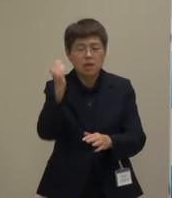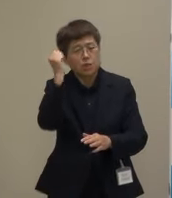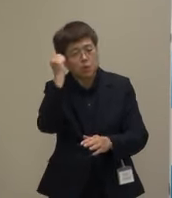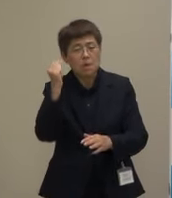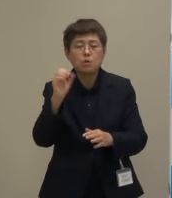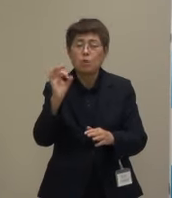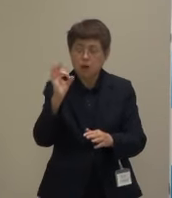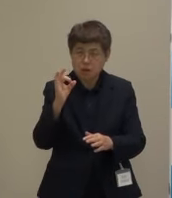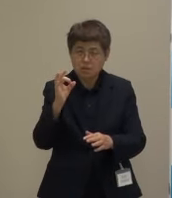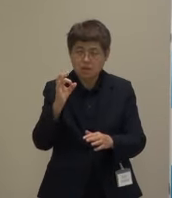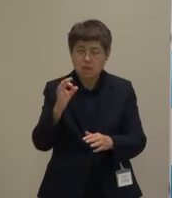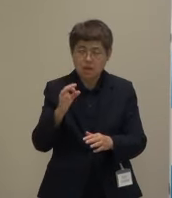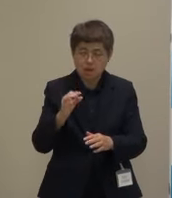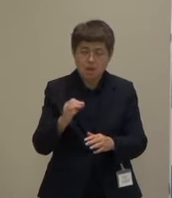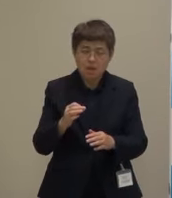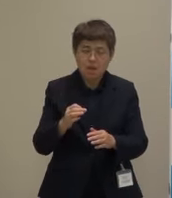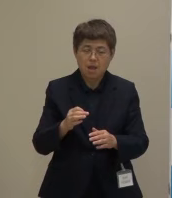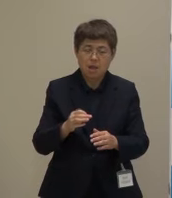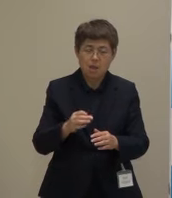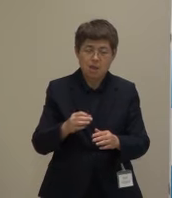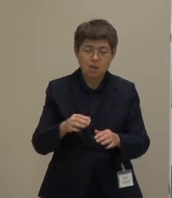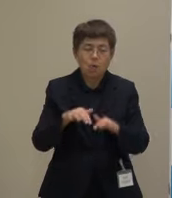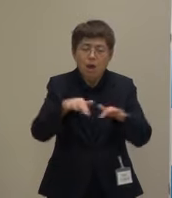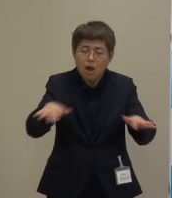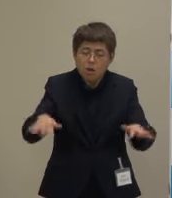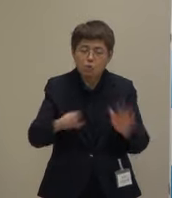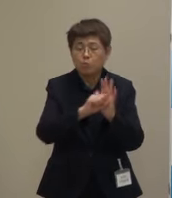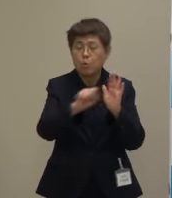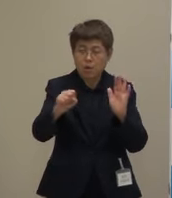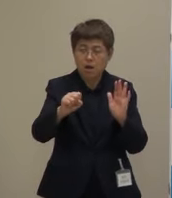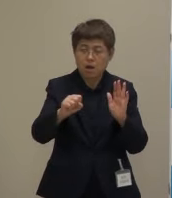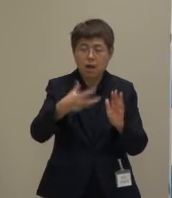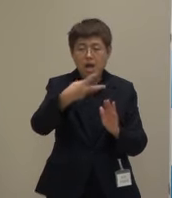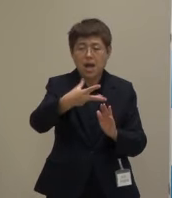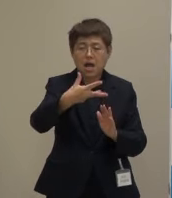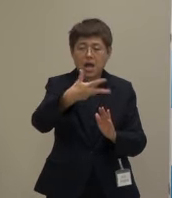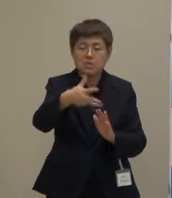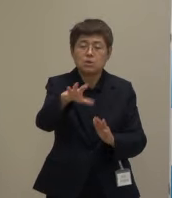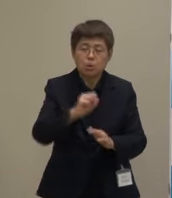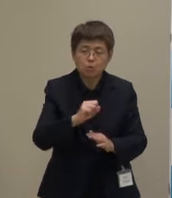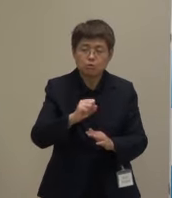費などによる経済波及効果が